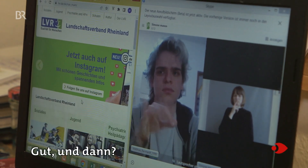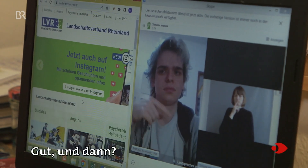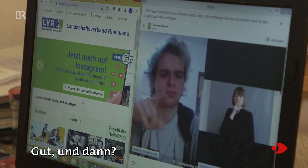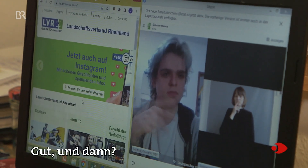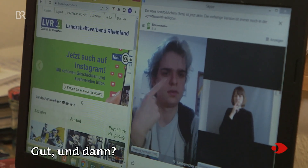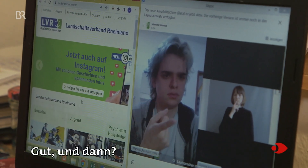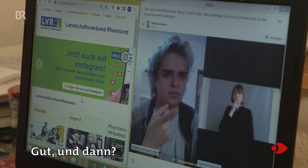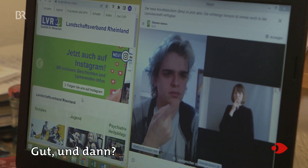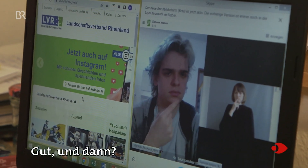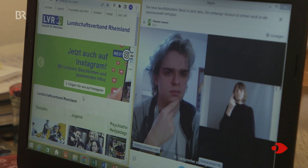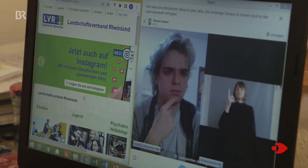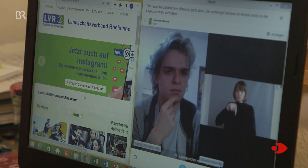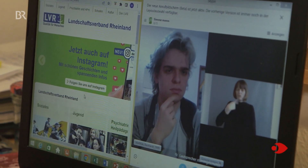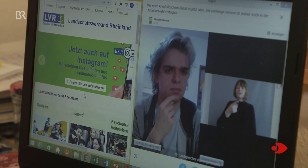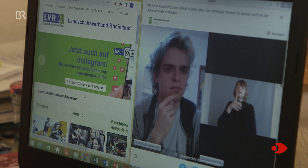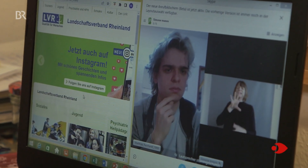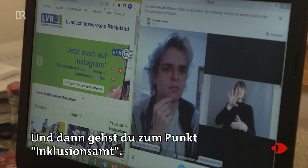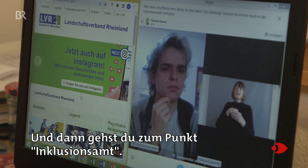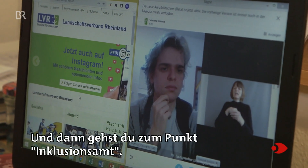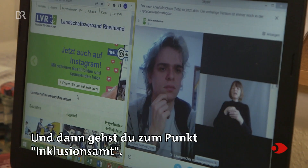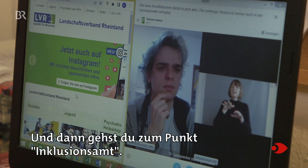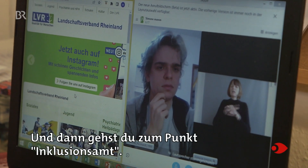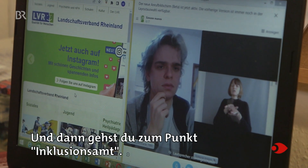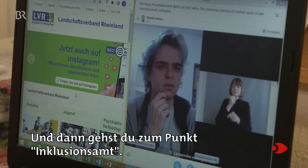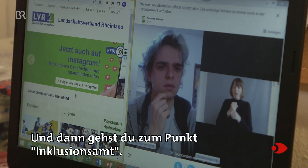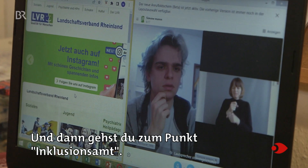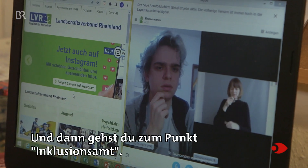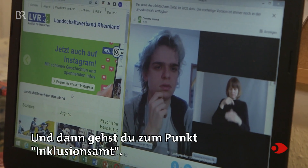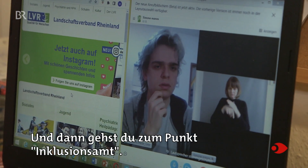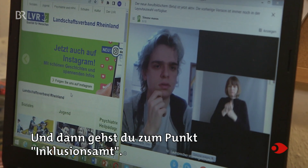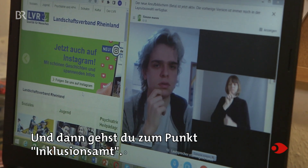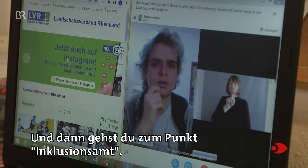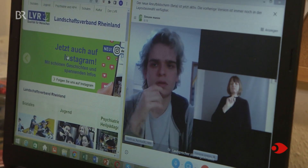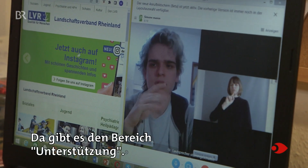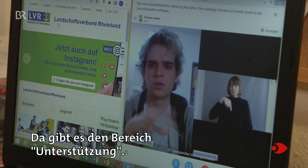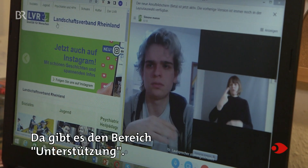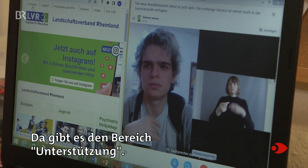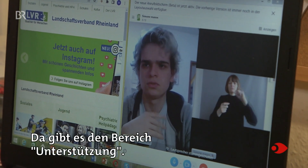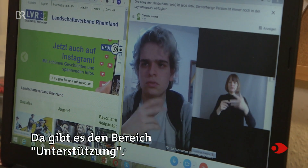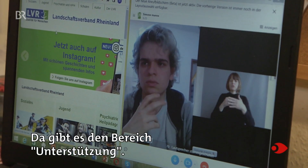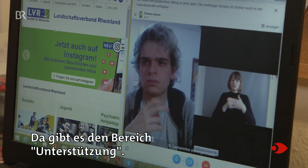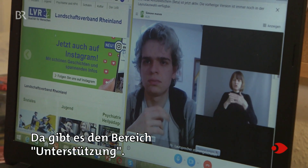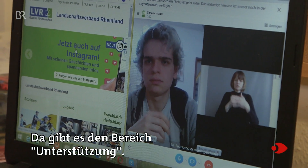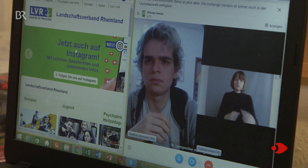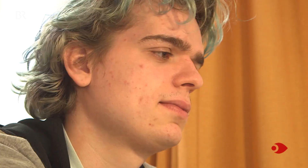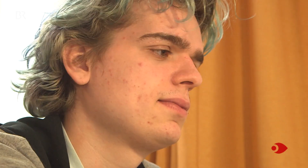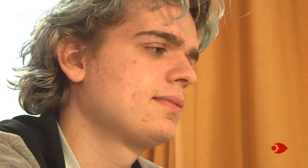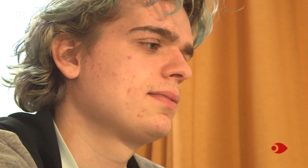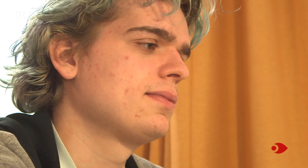Gut. Und dann? Und dann gehst du zum Punkt Inklusionsamt. Da gibt es den Bereich Unterstützung.